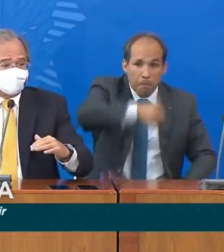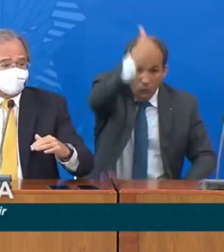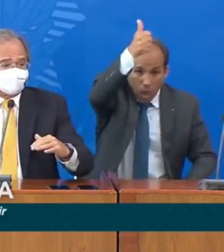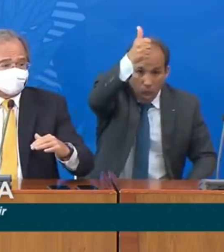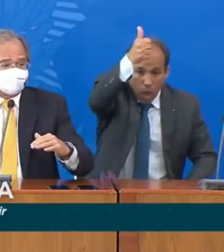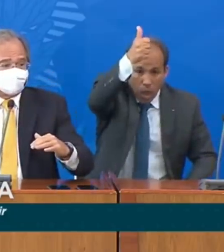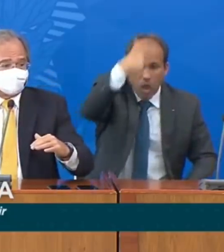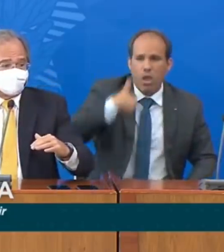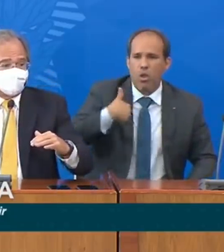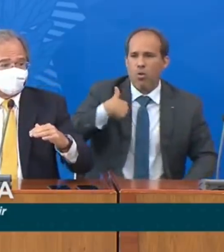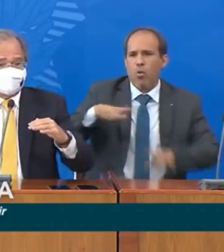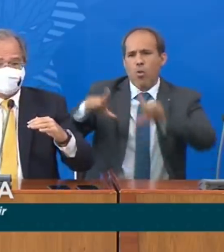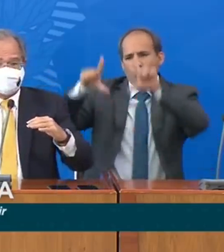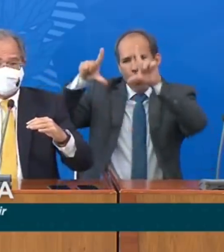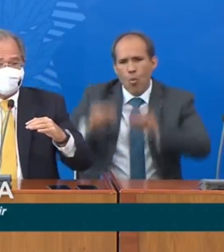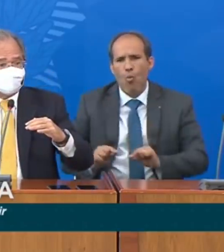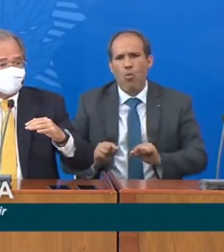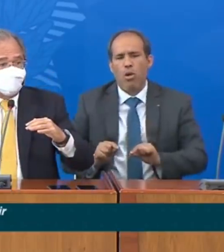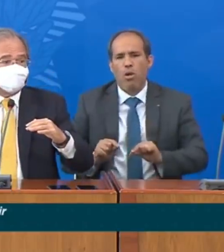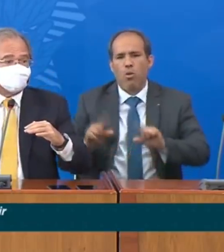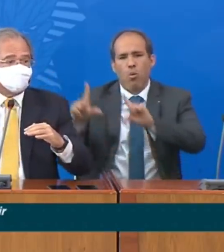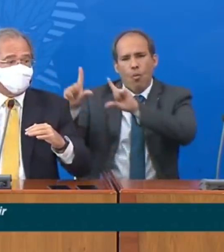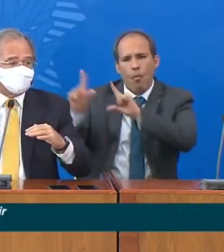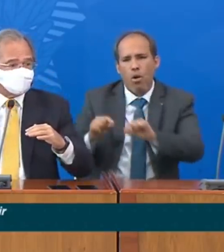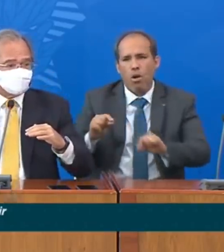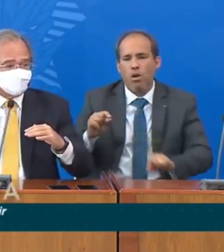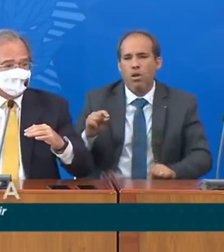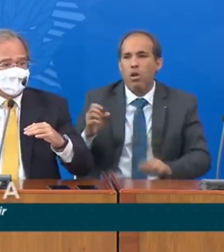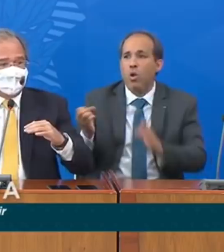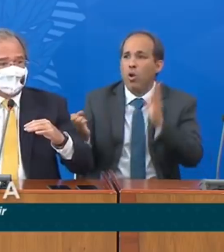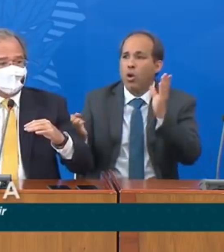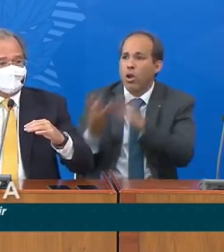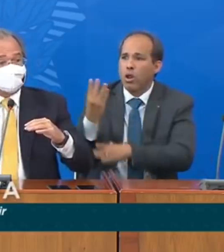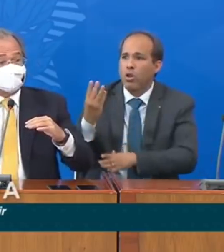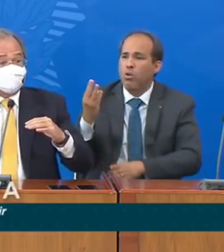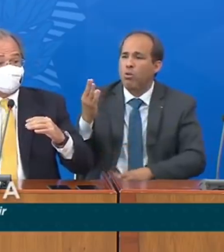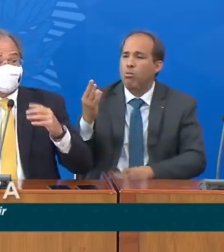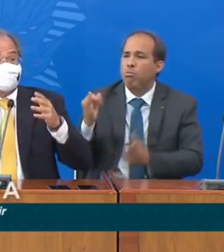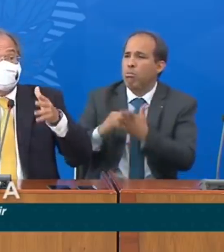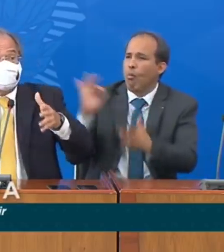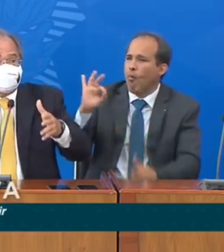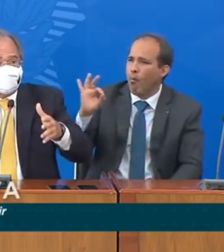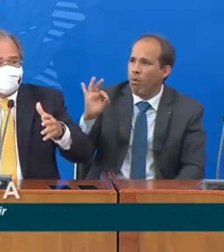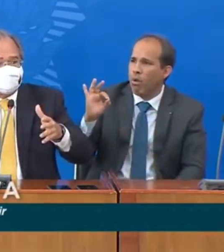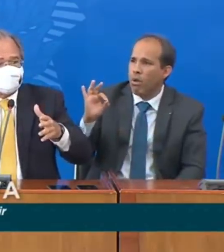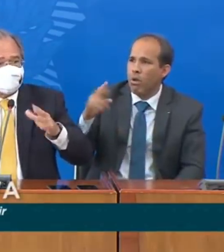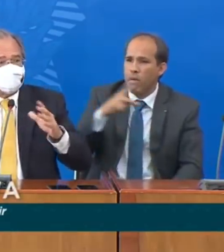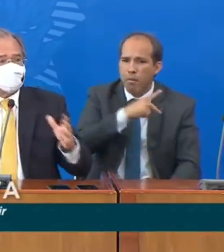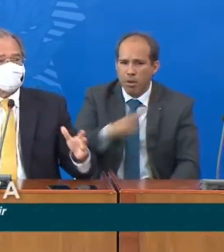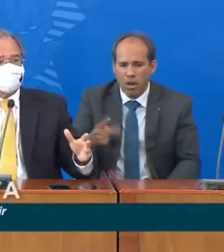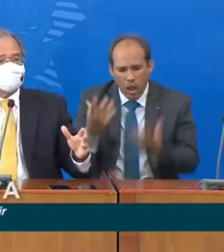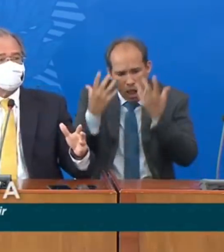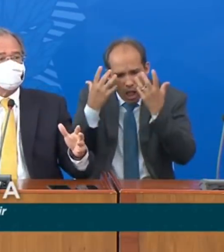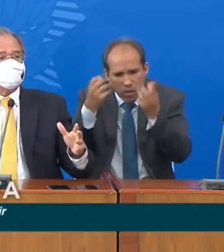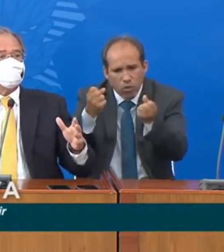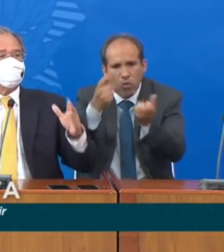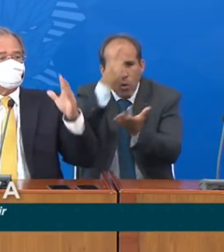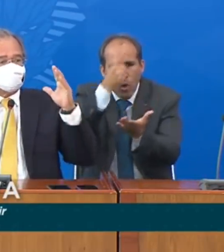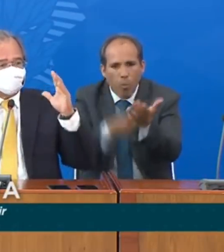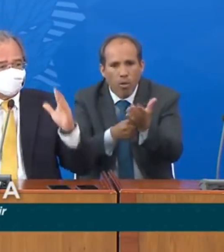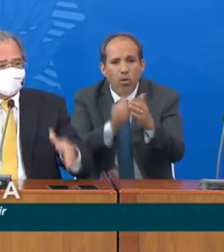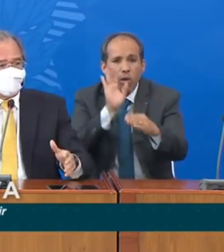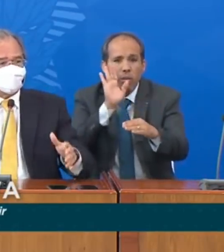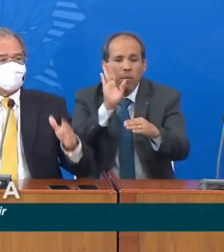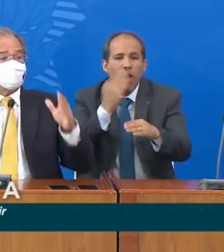reduzo. Então, eu não quero mais impostos. O presidente assumiu esse compromisso com a população brasileira. Nós